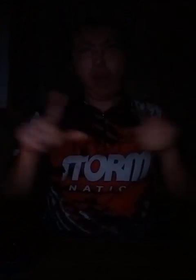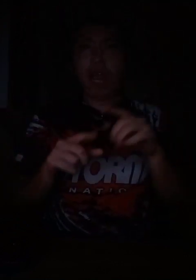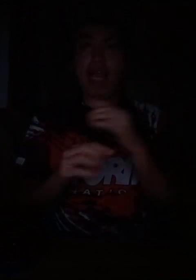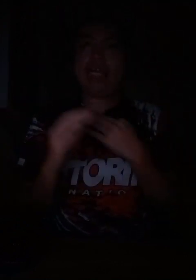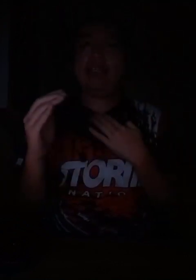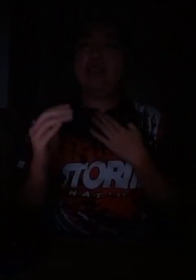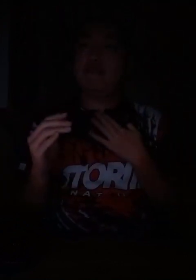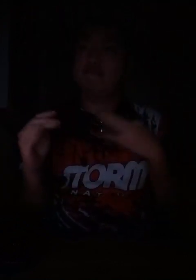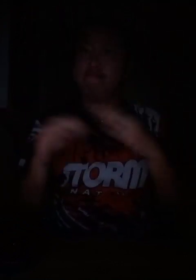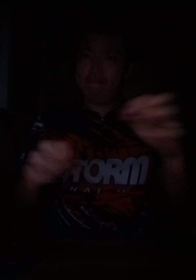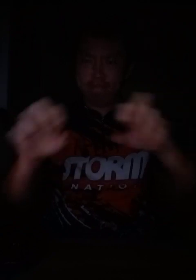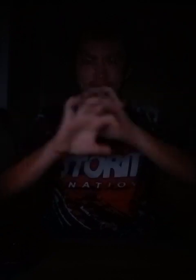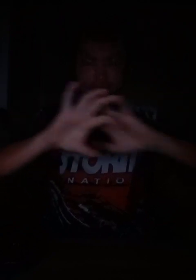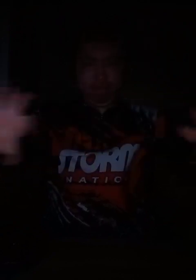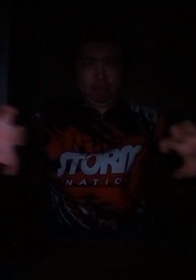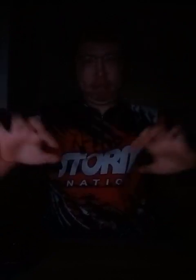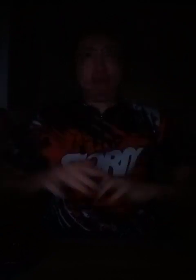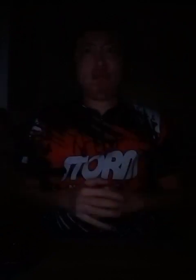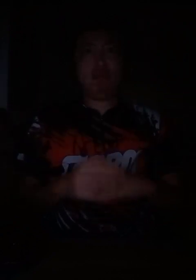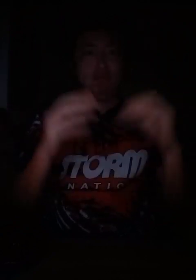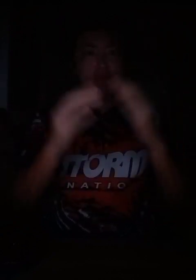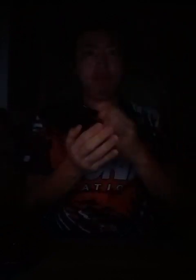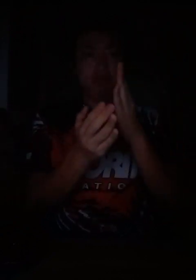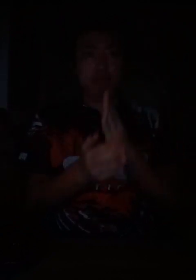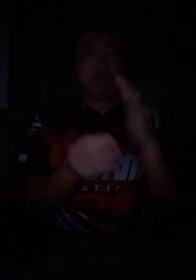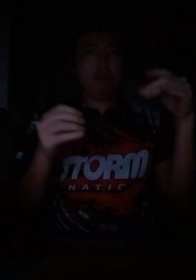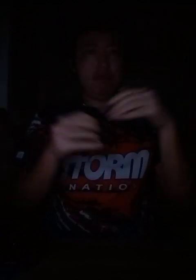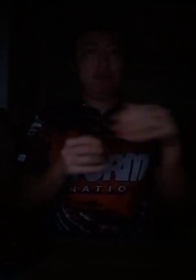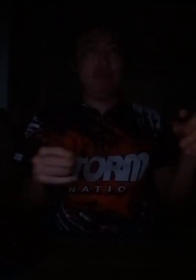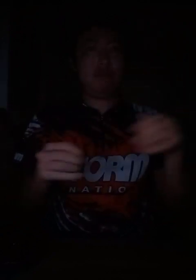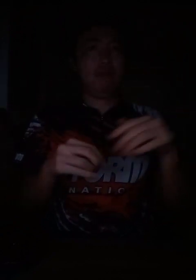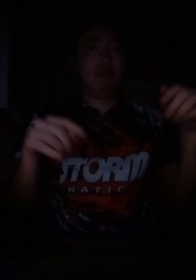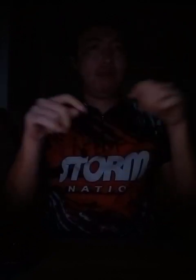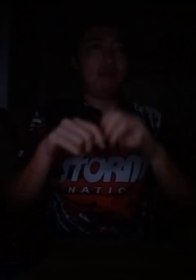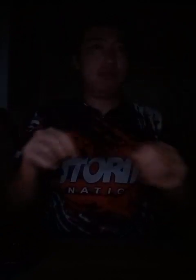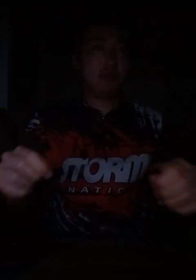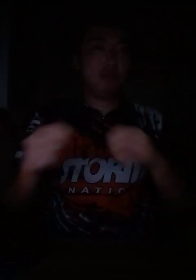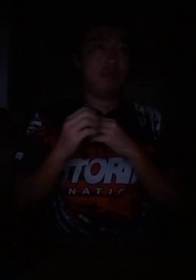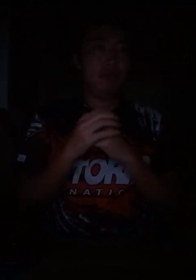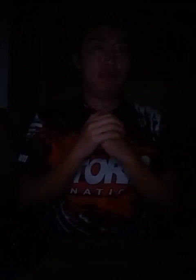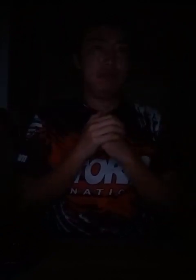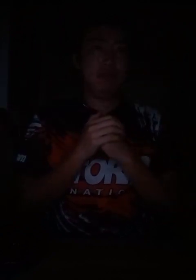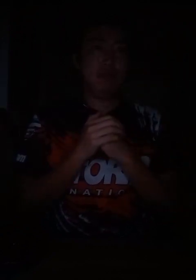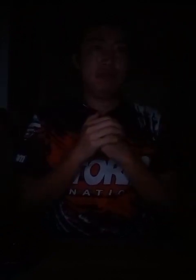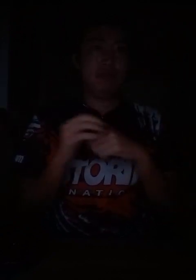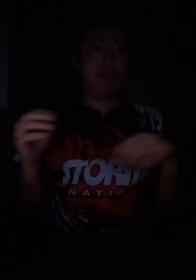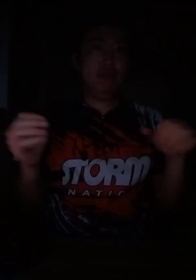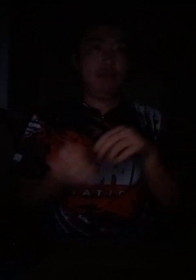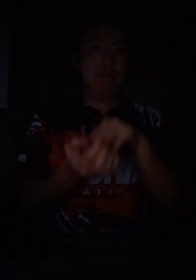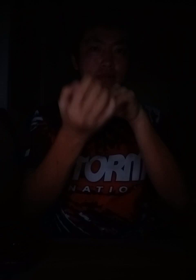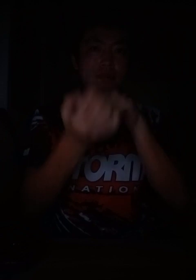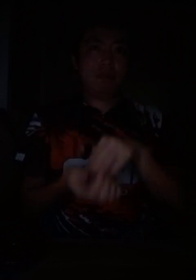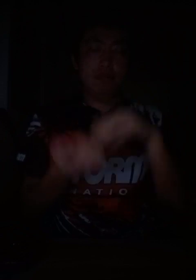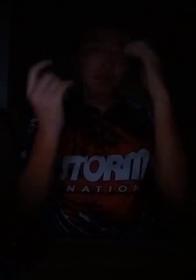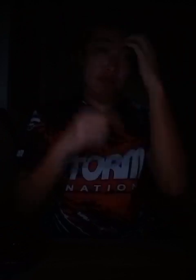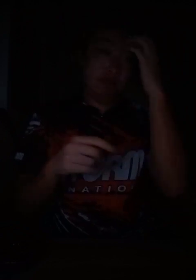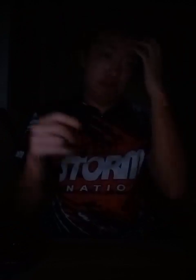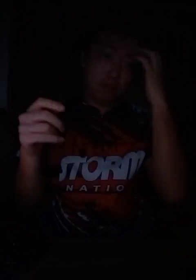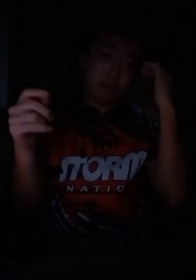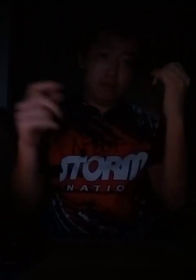A씨는 문을 강제로 열고 반쯤 걸쳐있는 승강기에서 주민부터 구했습니다. 이어 승강기에 남은 짐까지 꺼내려다 발을